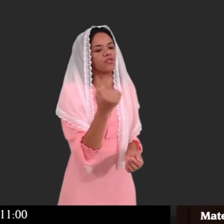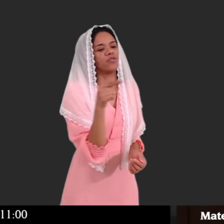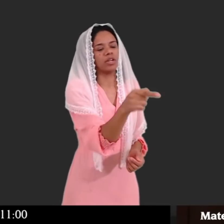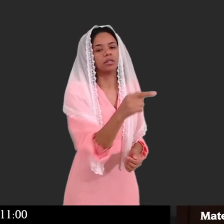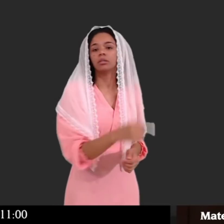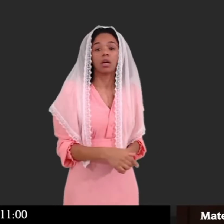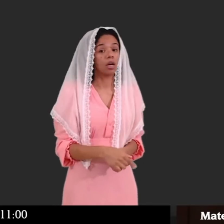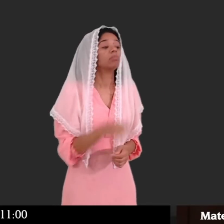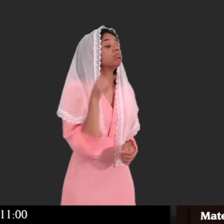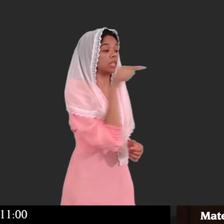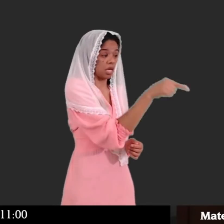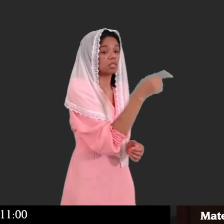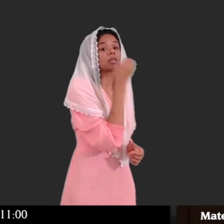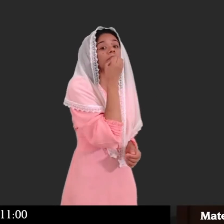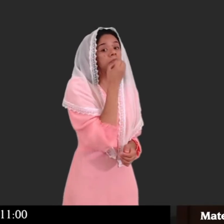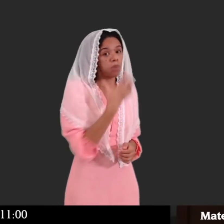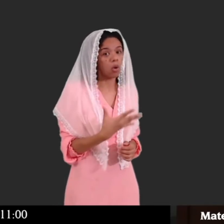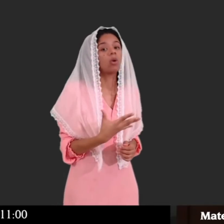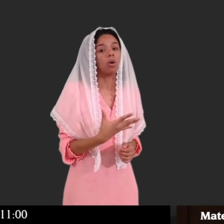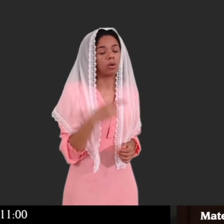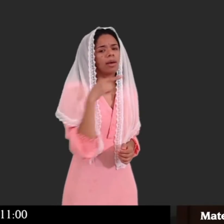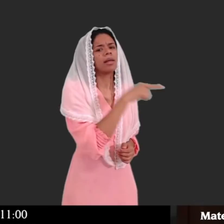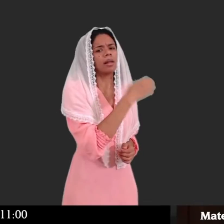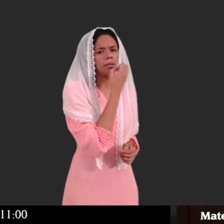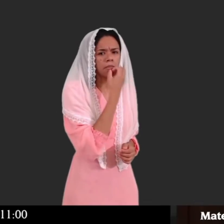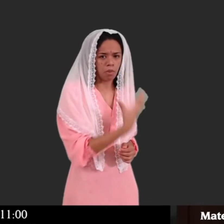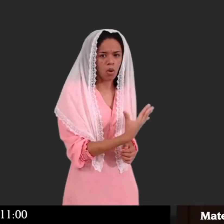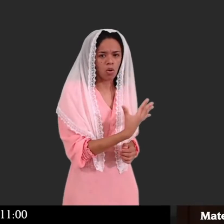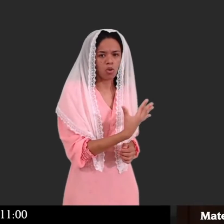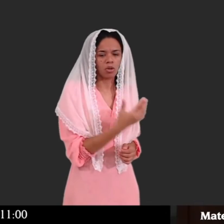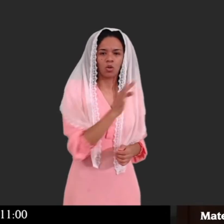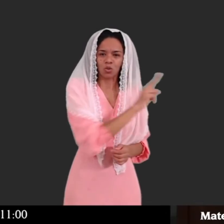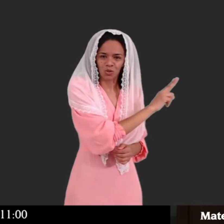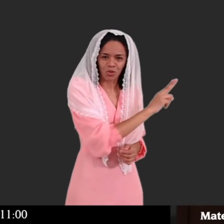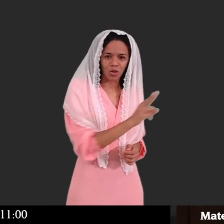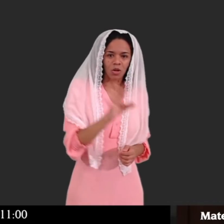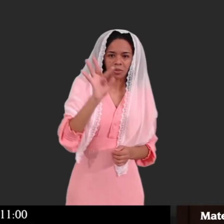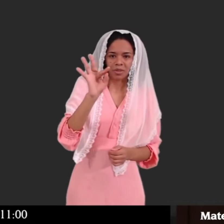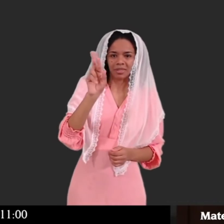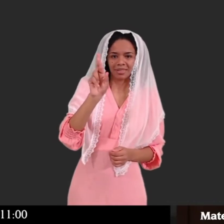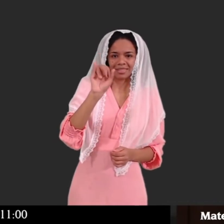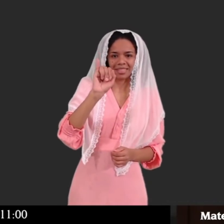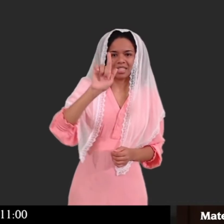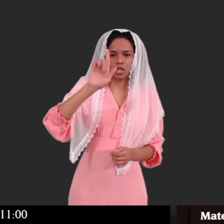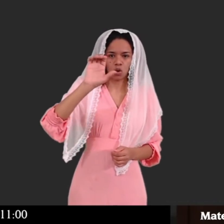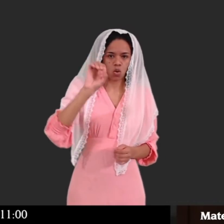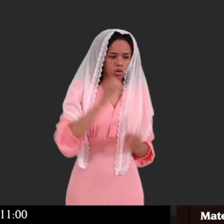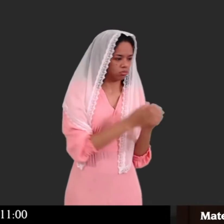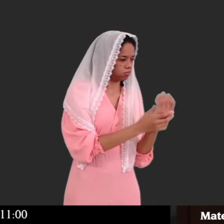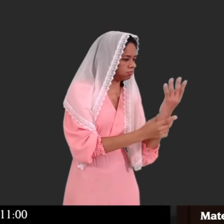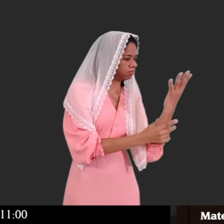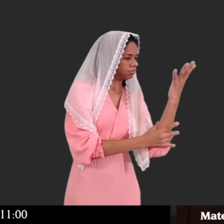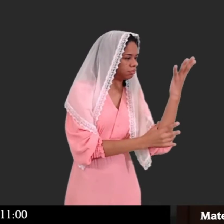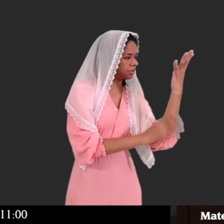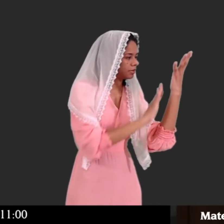Se envolva com trigo bom. E aqui o Senhor vai explicando a parábola. É como um grão de mostarda.